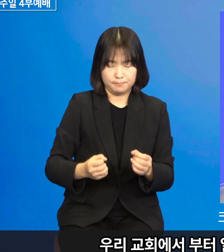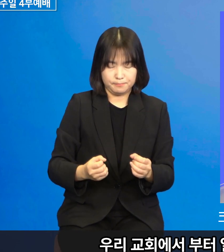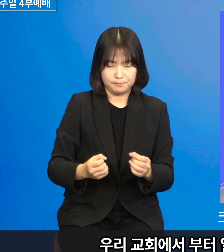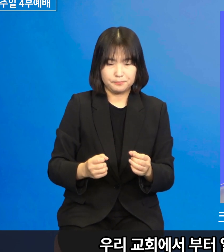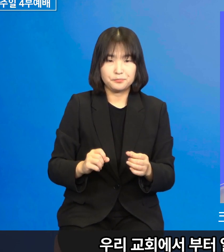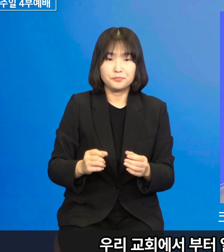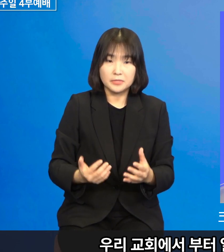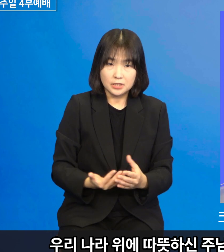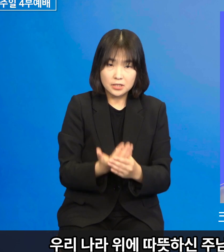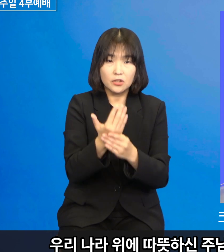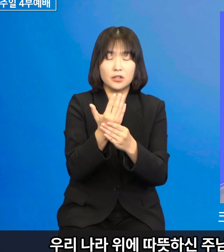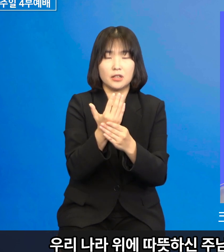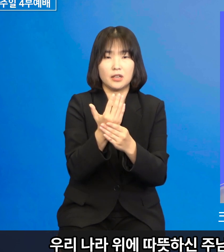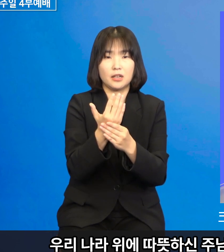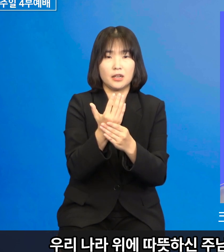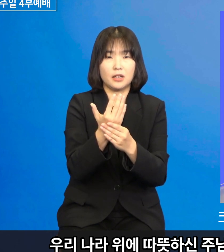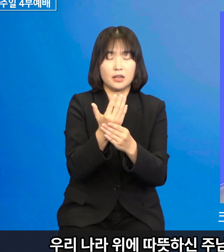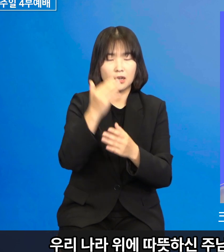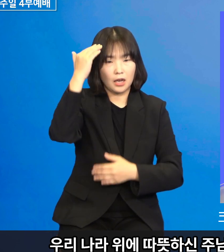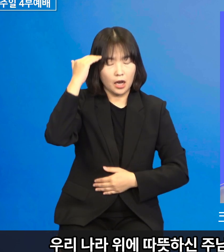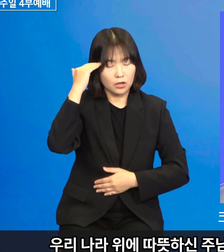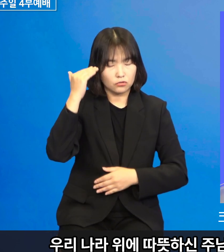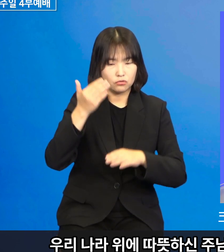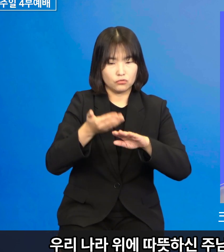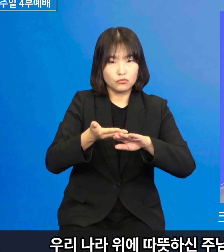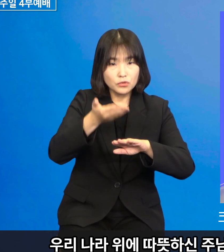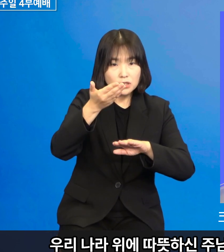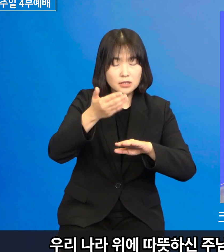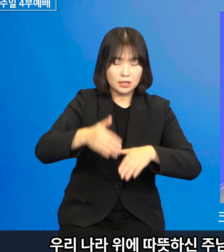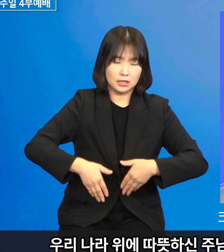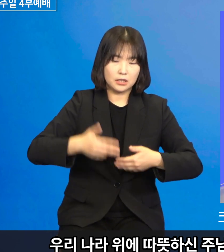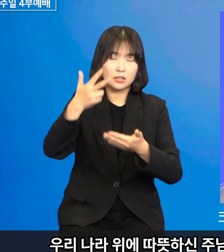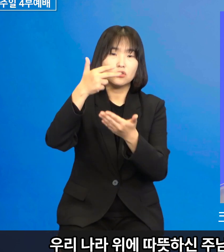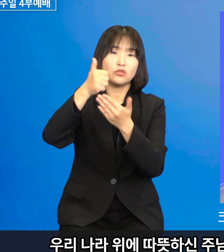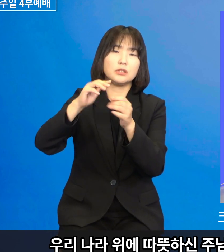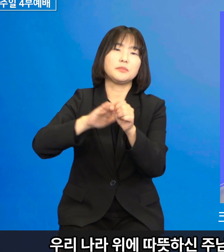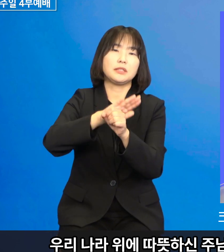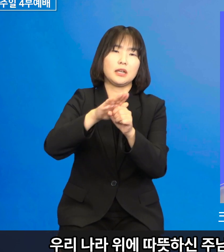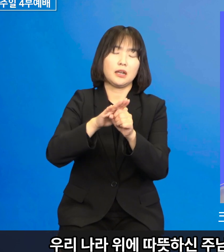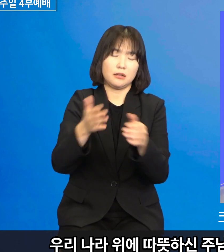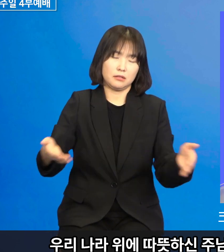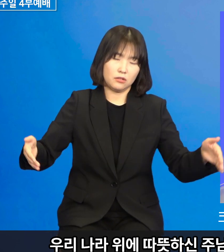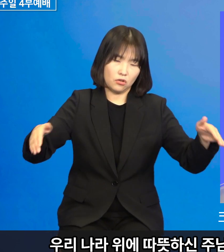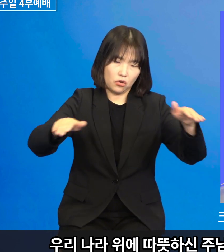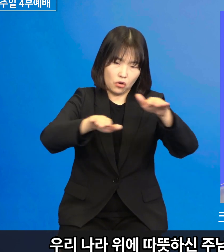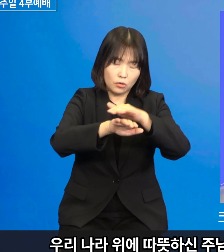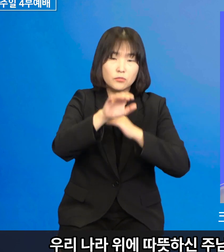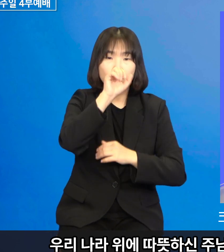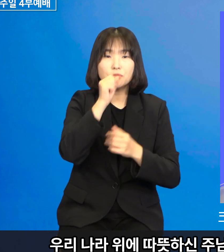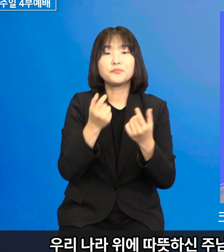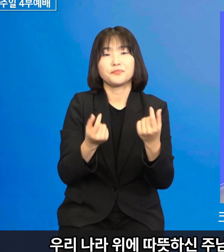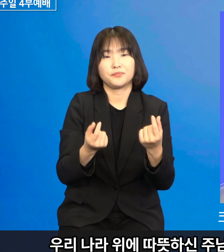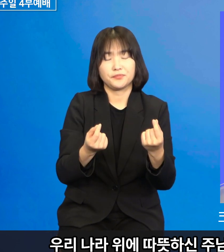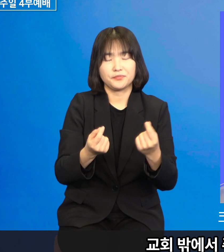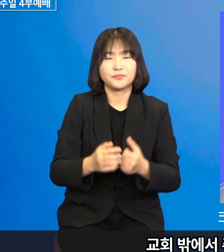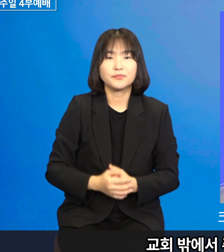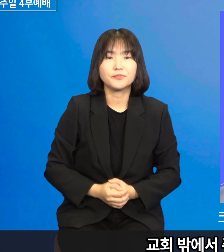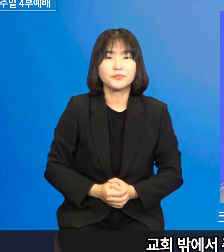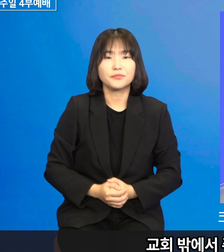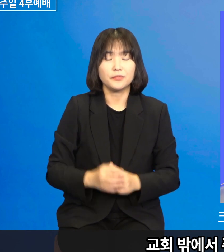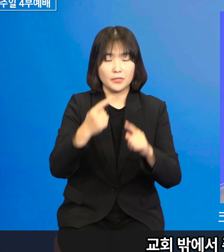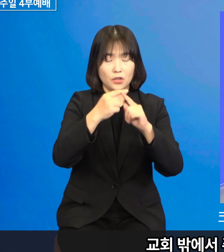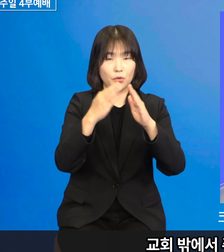갈라져 강팍해진 우리나라 위에 따뜻하신 주님의 사랑이 덮여지면 좋겠습니다.